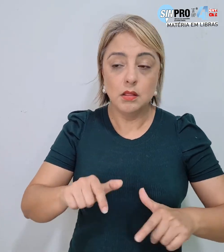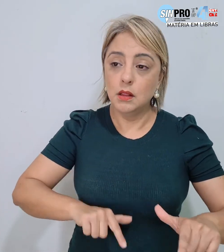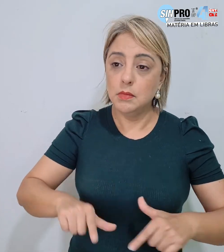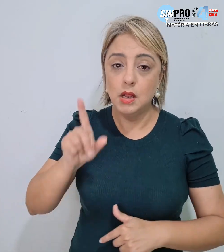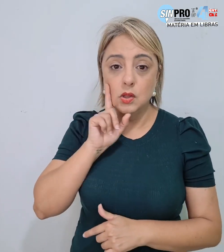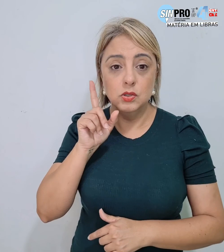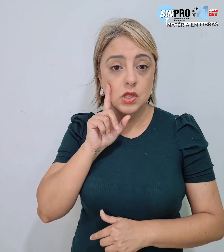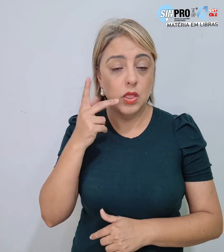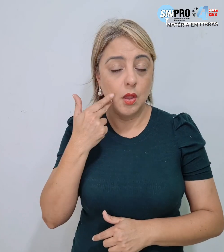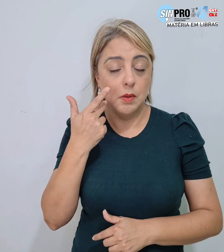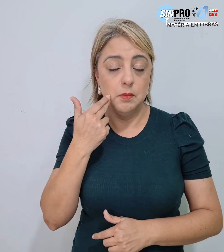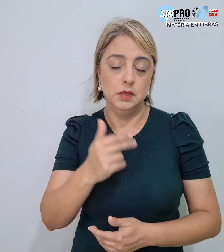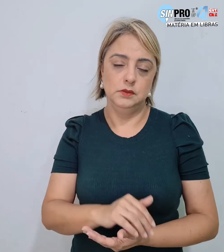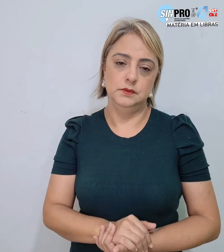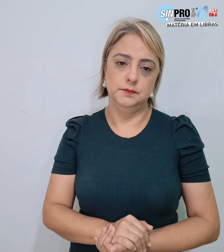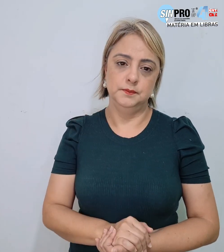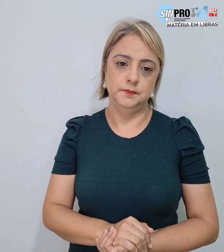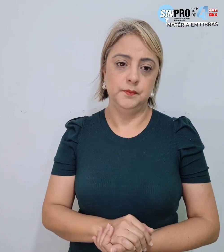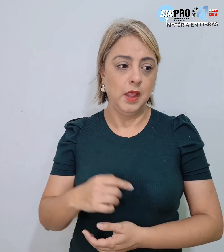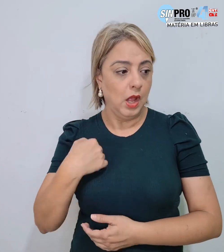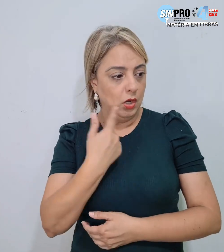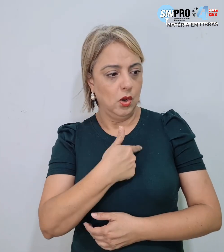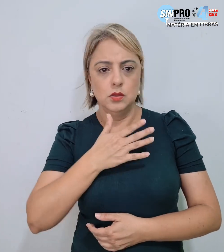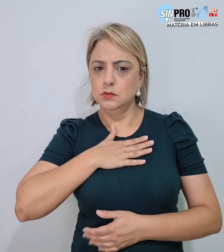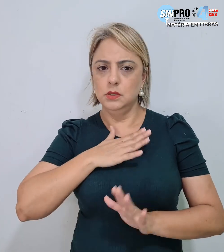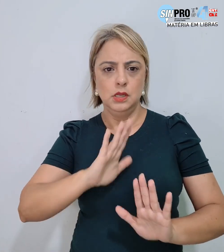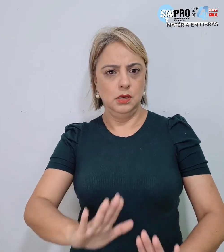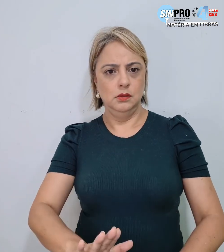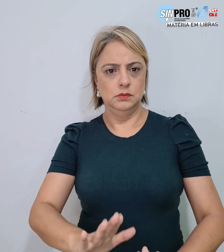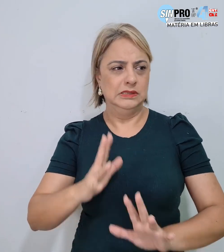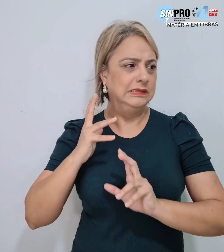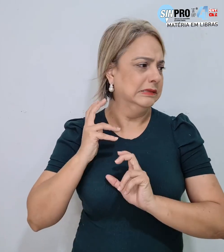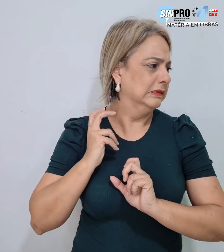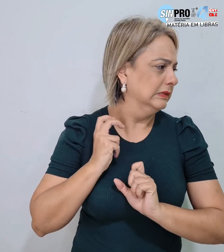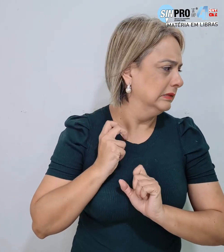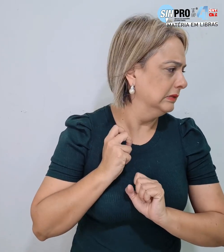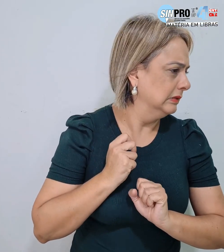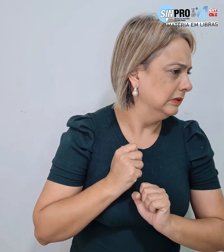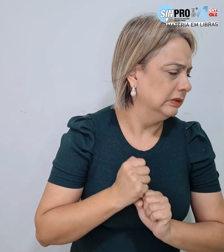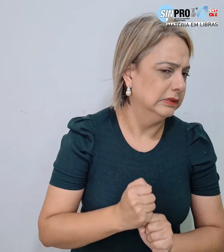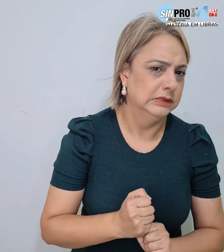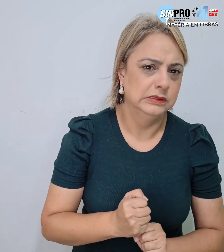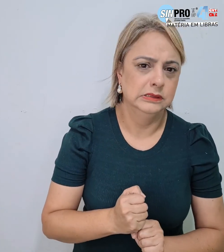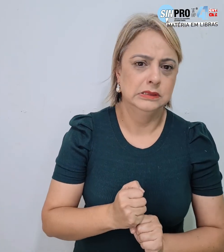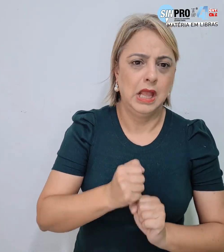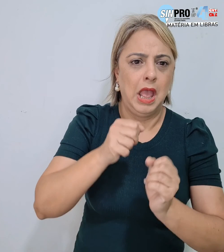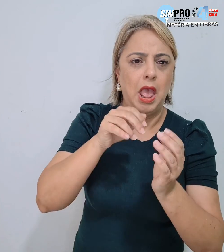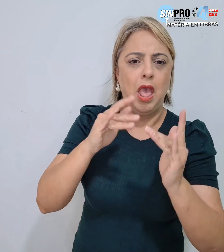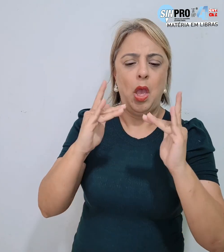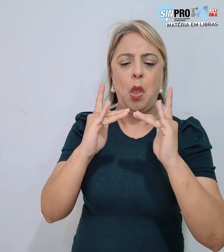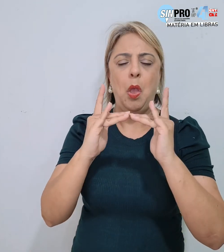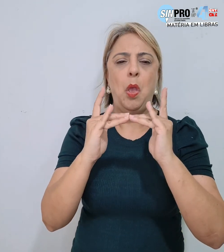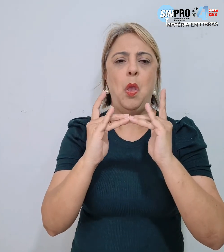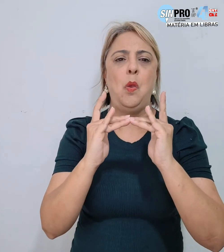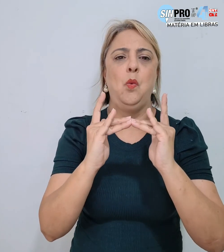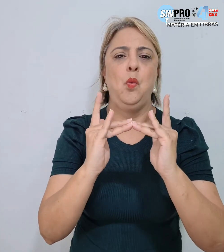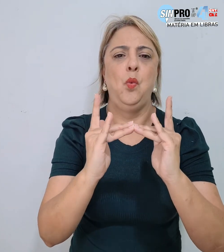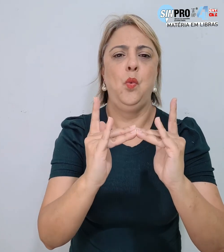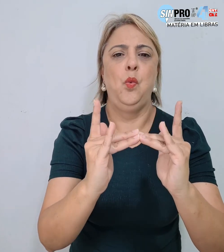a trabalhar e nós não queremos carregar é um funeral de um amigo